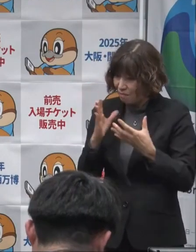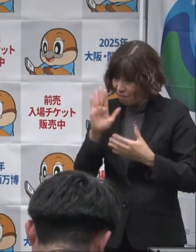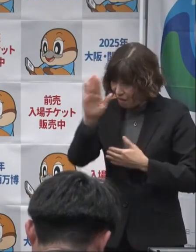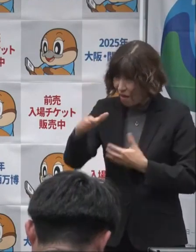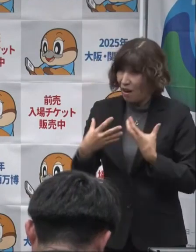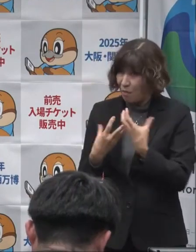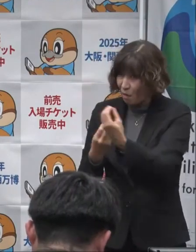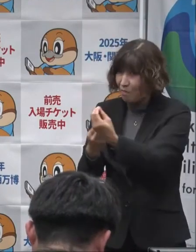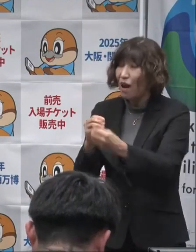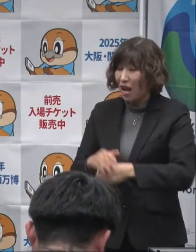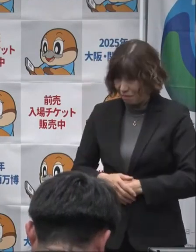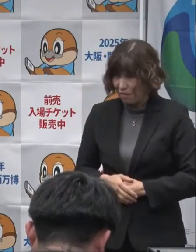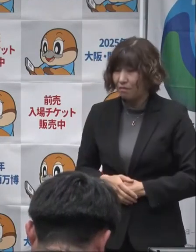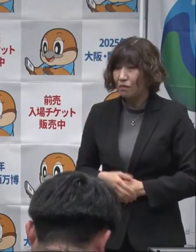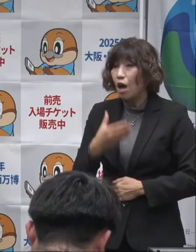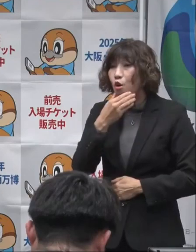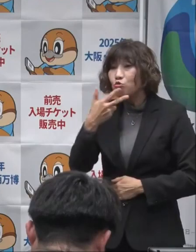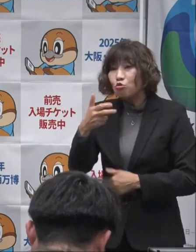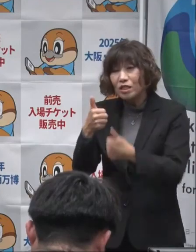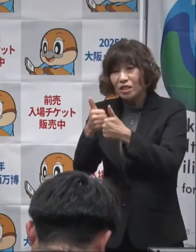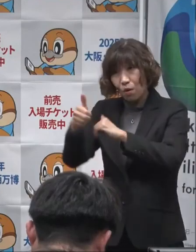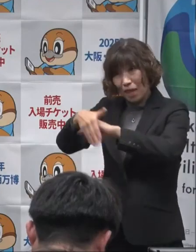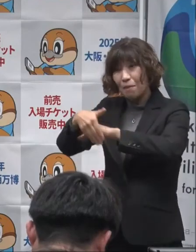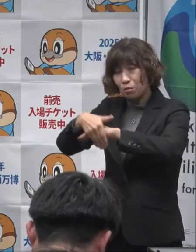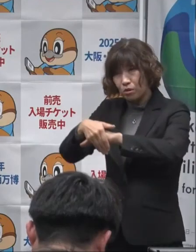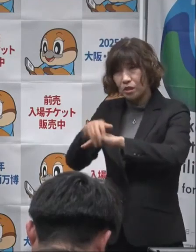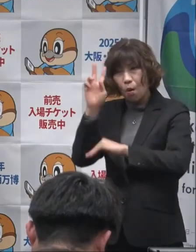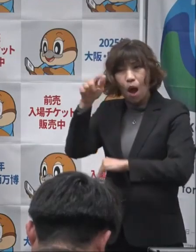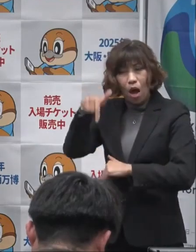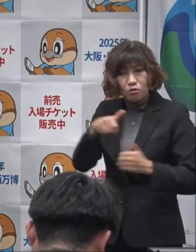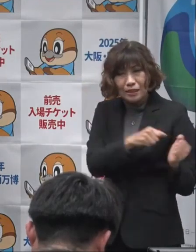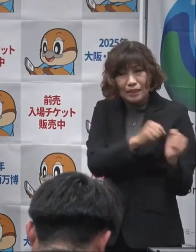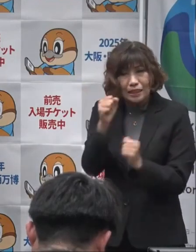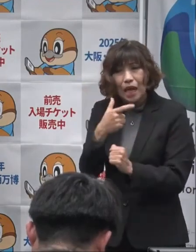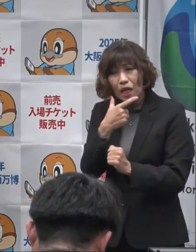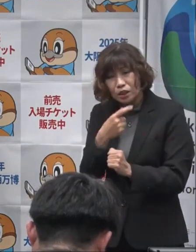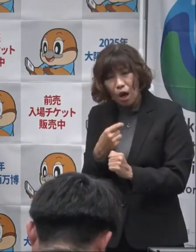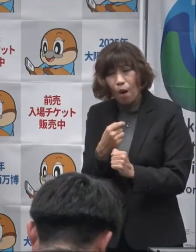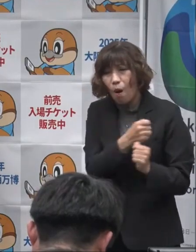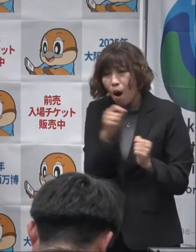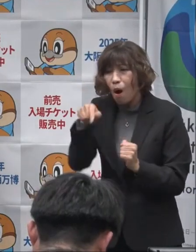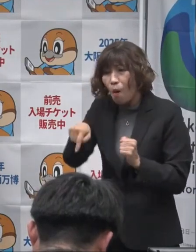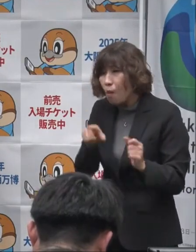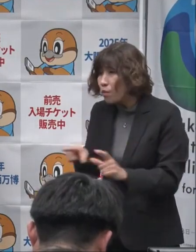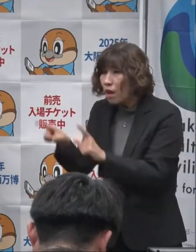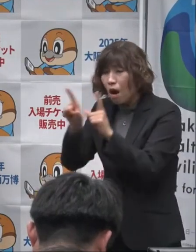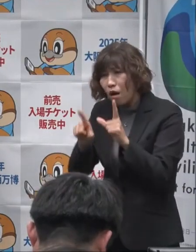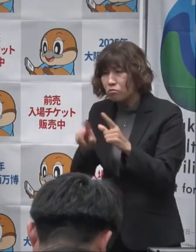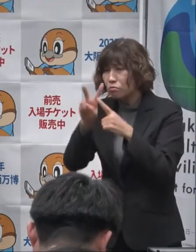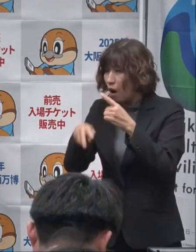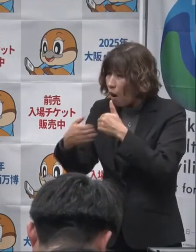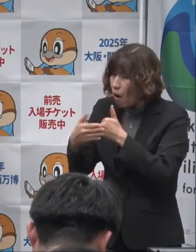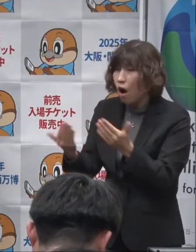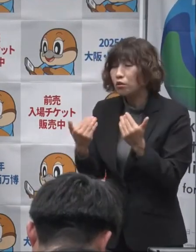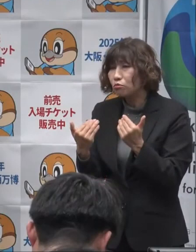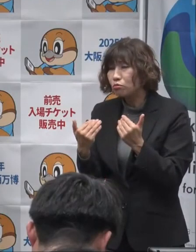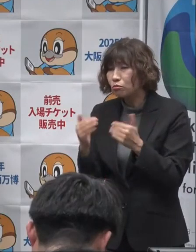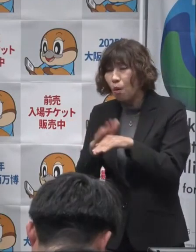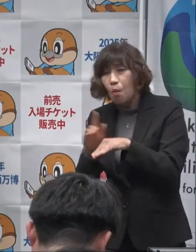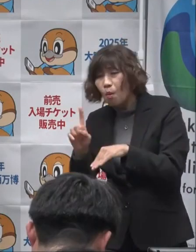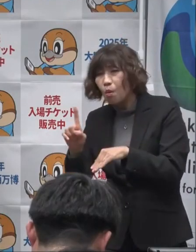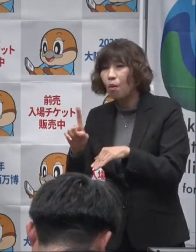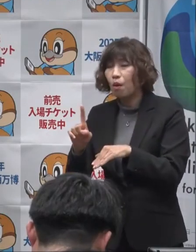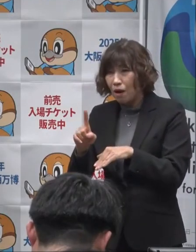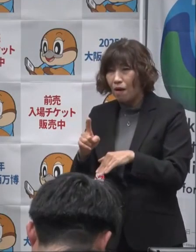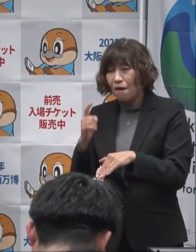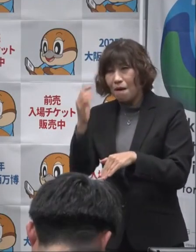窓口です。これはですね大阪府に避難を希望する方、いろいろ介護サービスであったり福祉サービスが必要だという方についてはですねこち